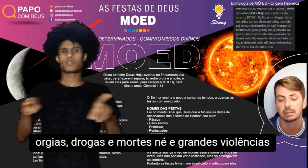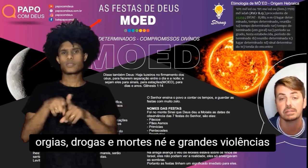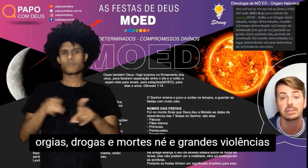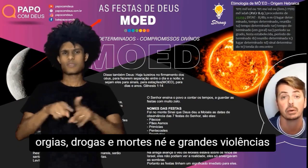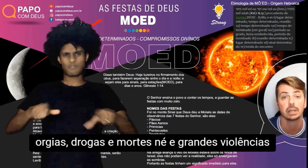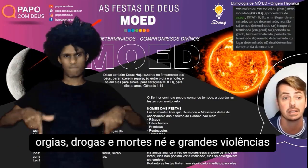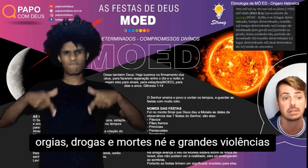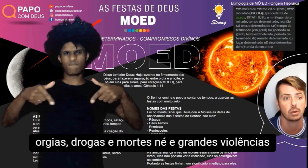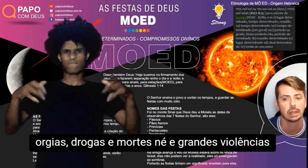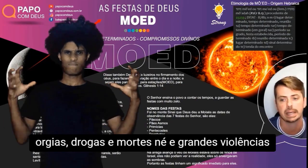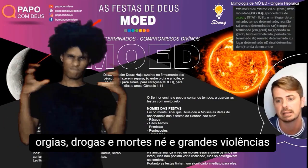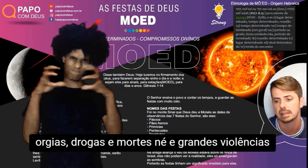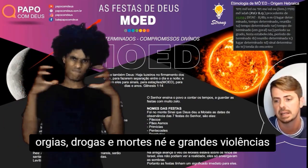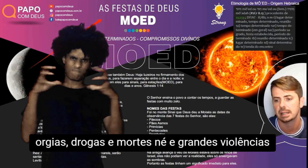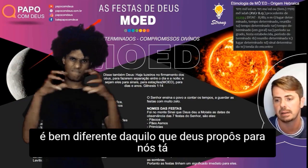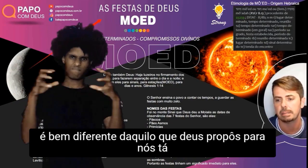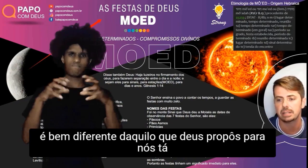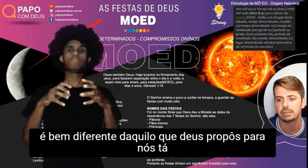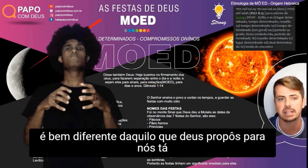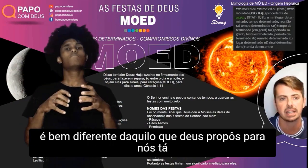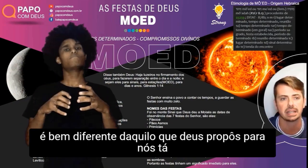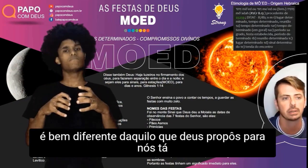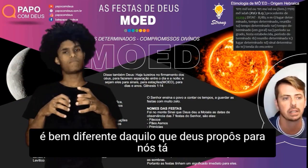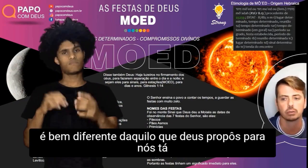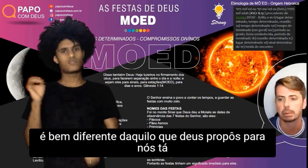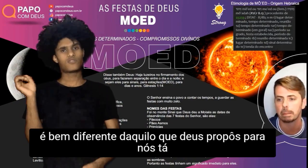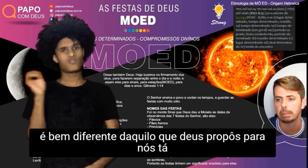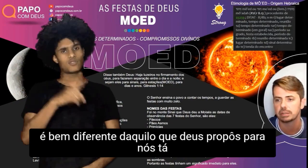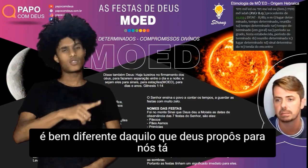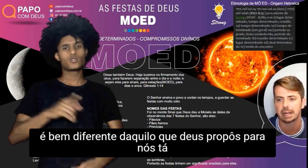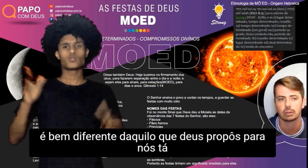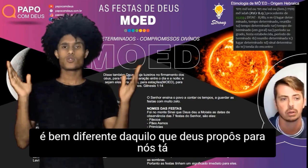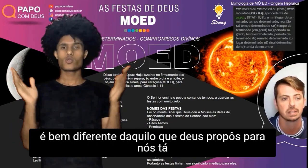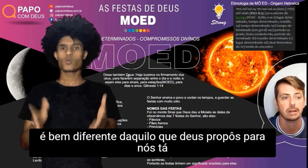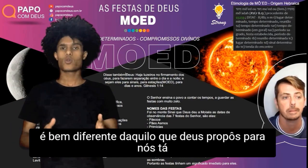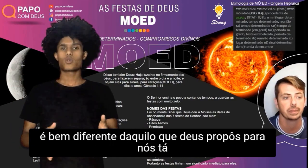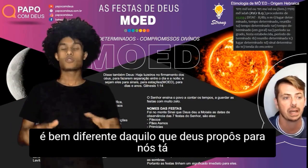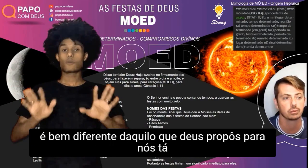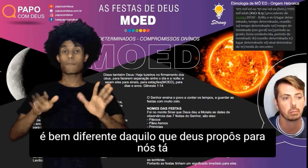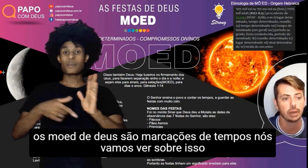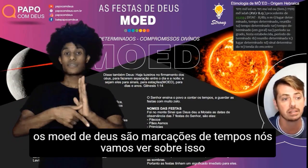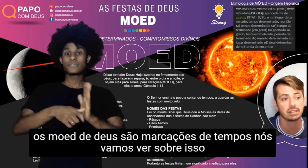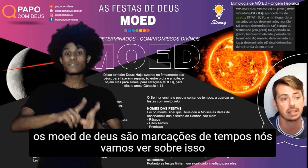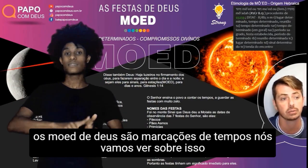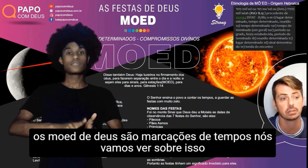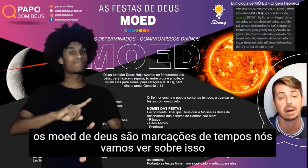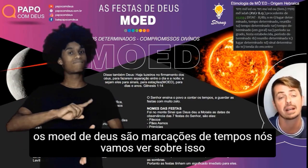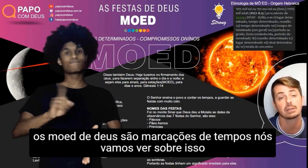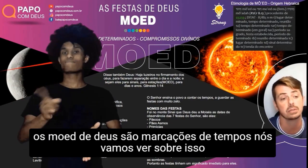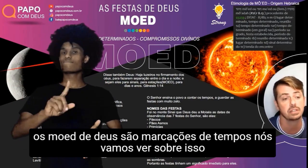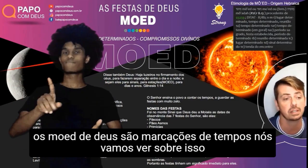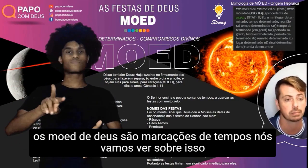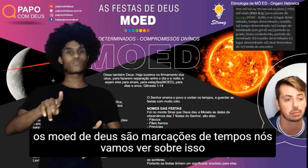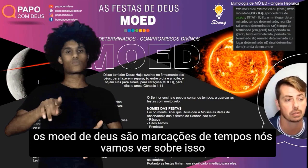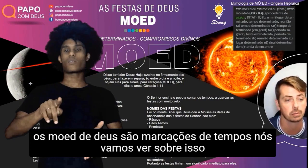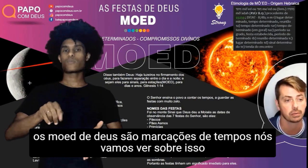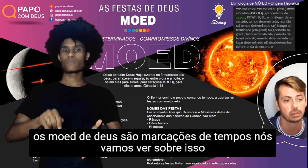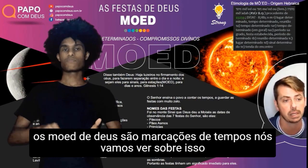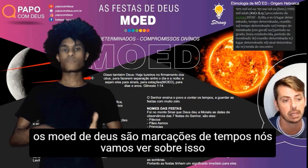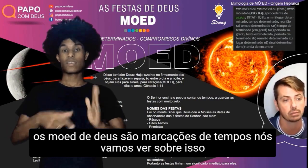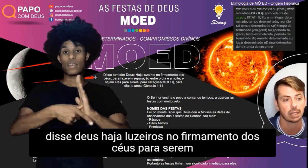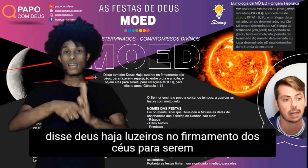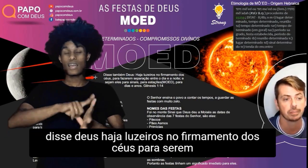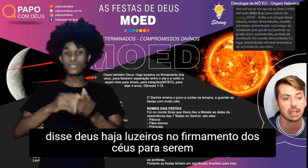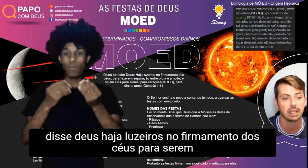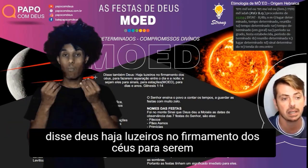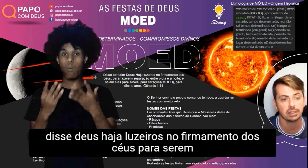né? Então, e grandes violências. Então, é bem diferente daquilo que Deus propôs para nós. Tá? Os moedes de Deus são marcações de tempos, nós vamos ver